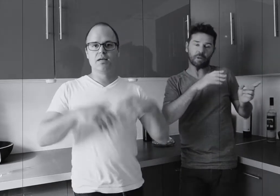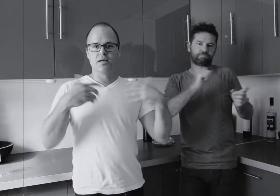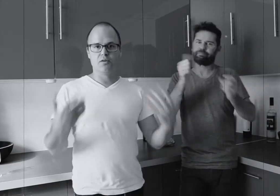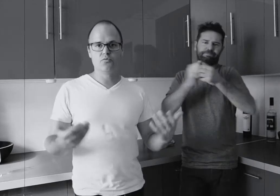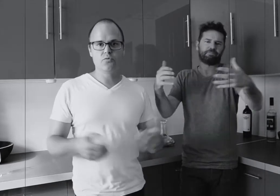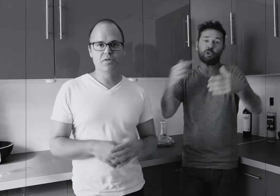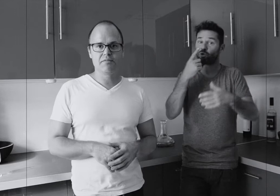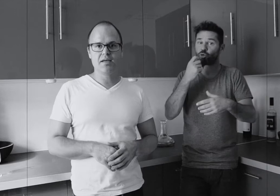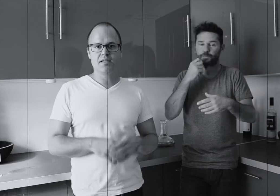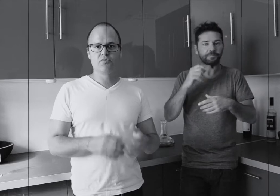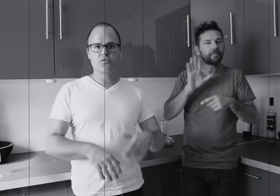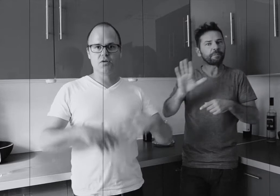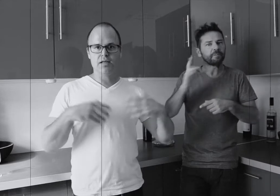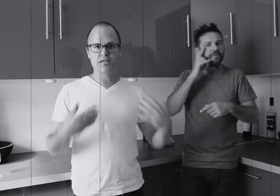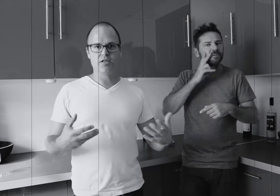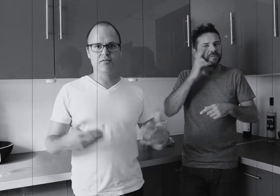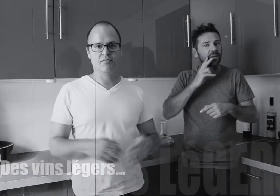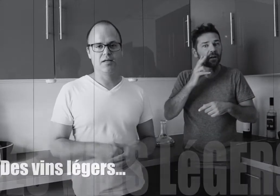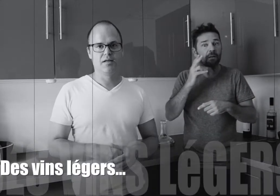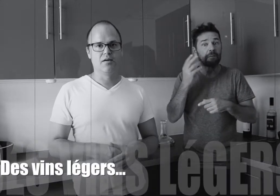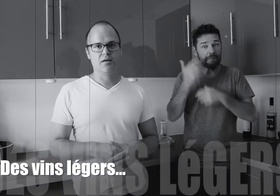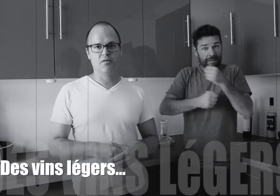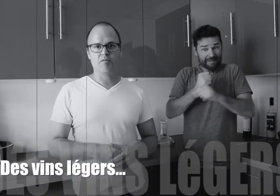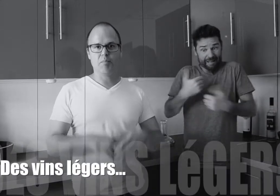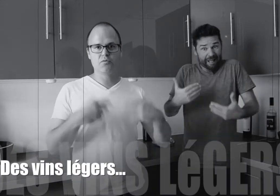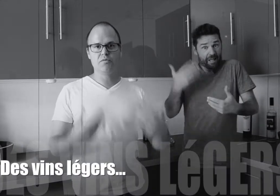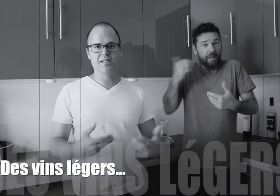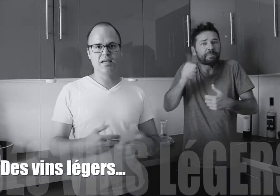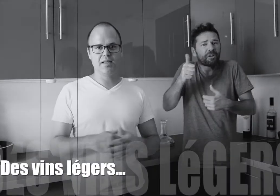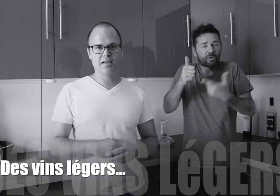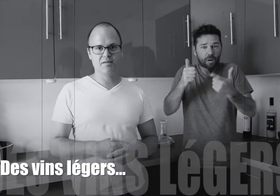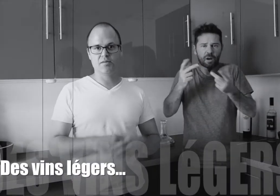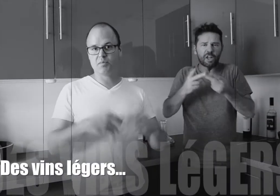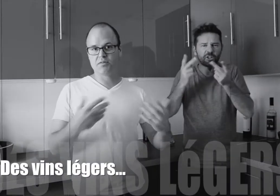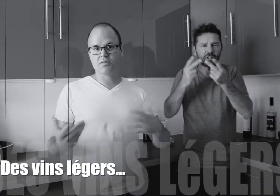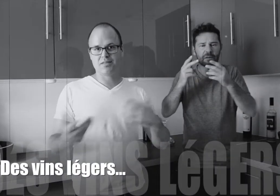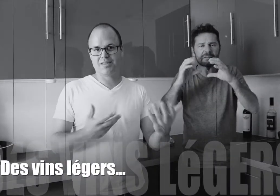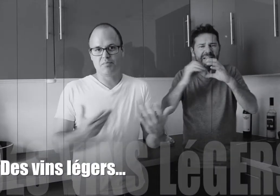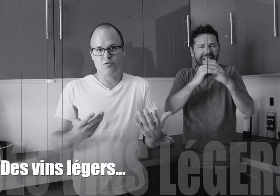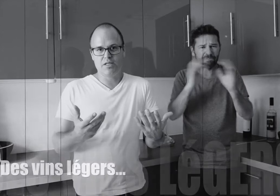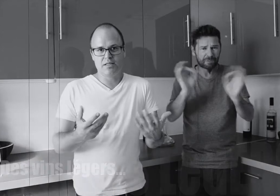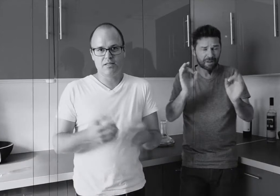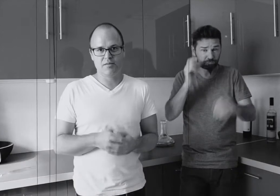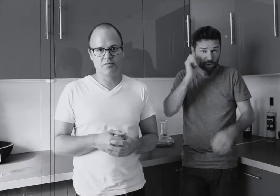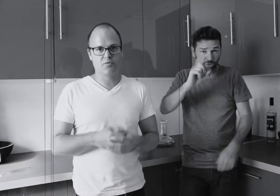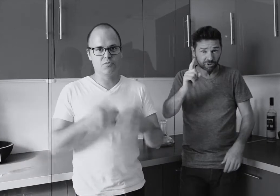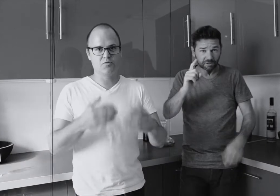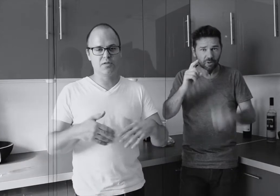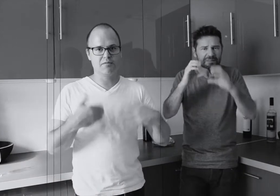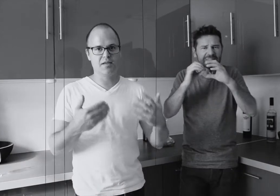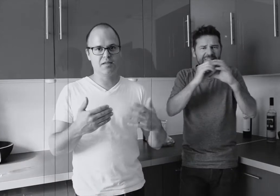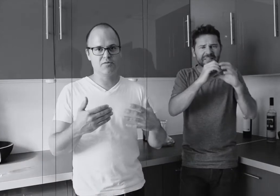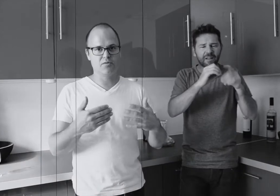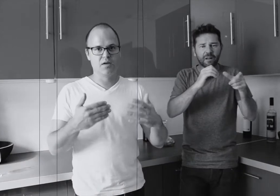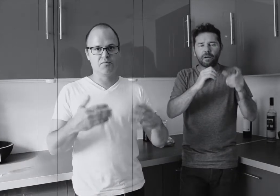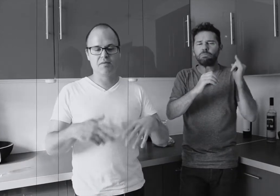sont toujours des vins qui sont légers. Voilà. On ne va pas trouver les tanins parce que ça ne serait pas logique. Hein. Comme ce sont